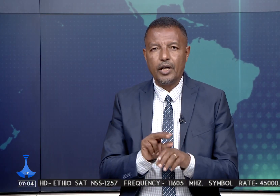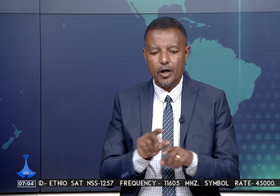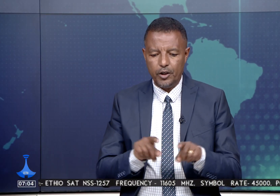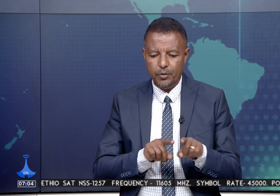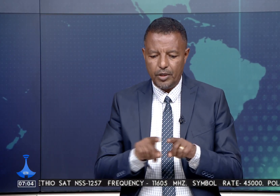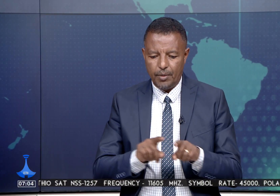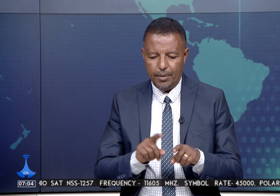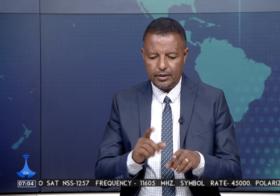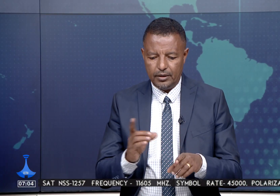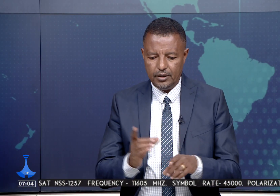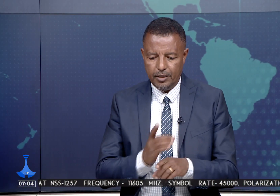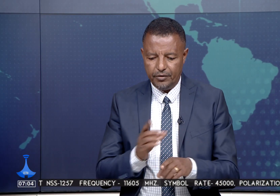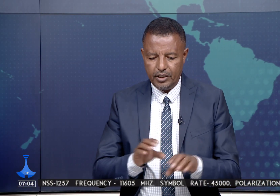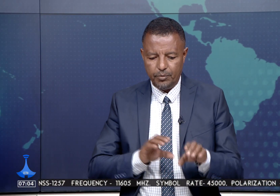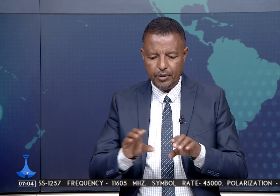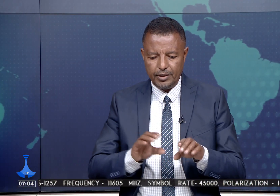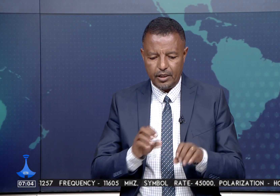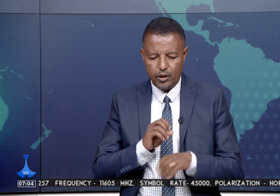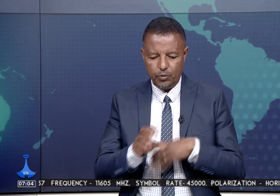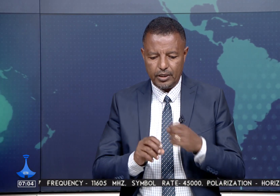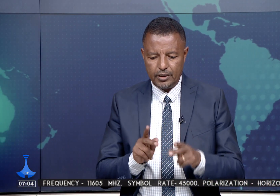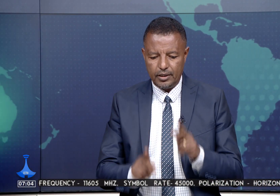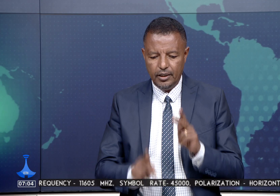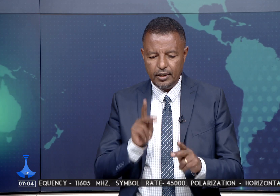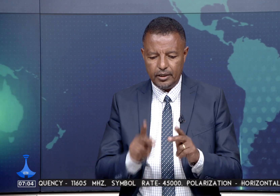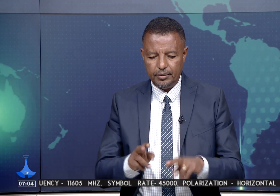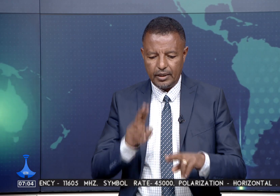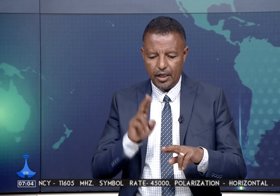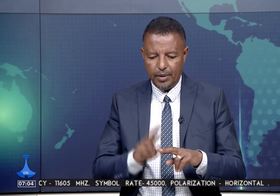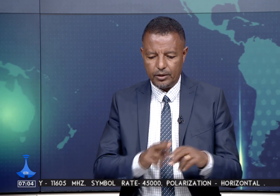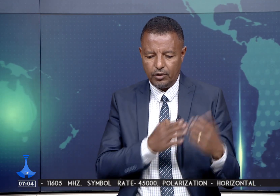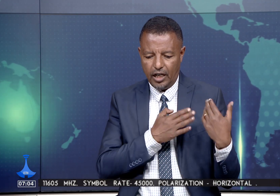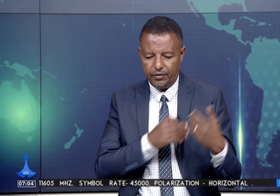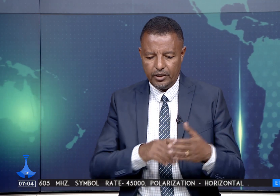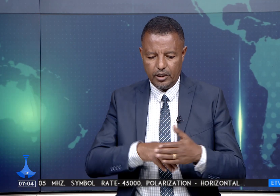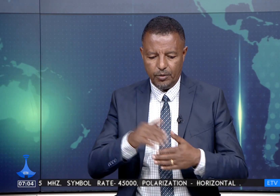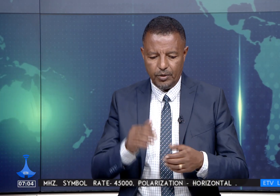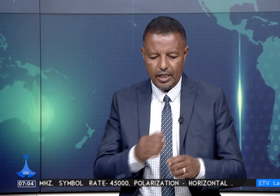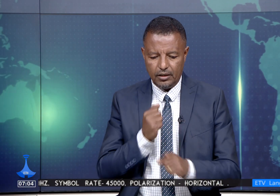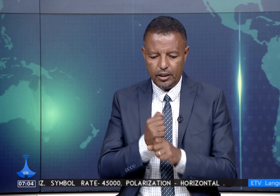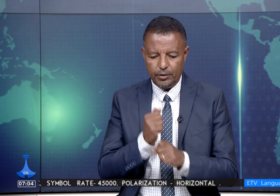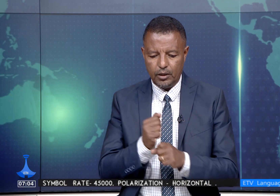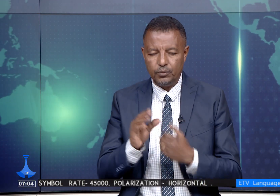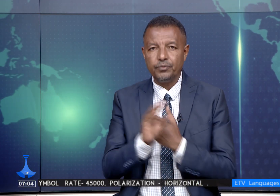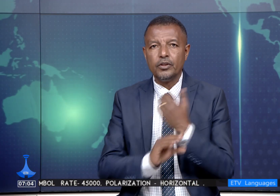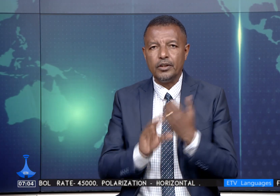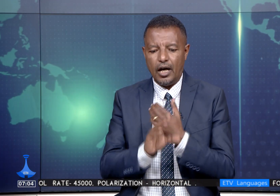ብሔራዊ መግባባትን ለመፍጠር በሚደረገው ምክክር ህዝብ የጣለባቸውን ኃላፊነት ለመወጣት እንደሚሰሩ